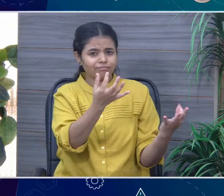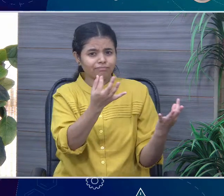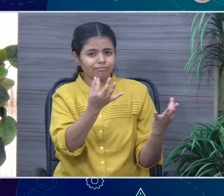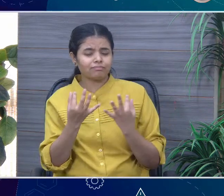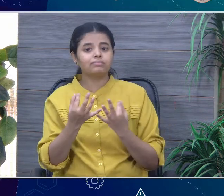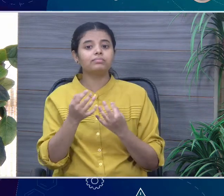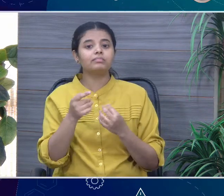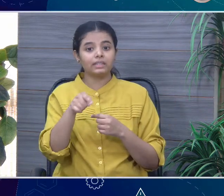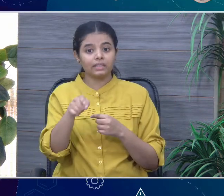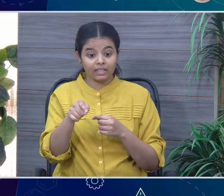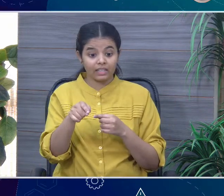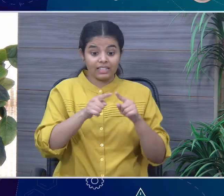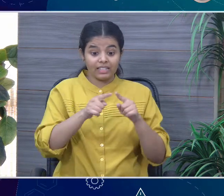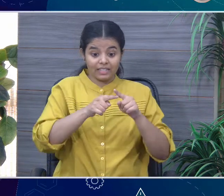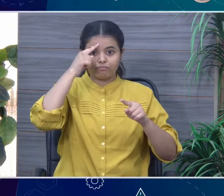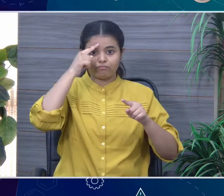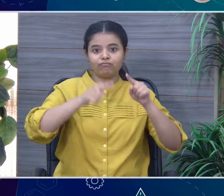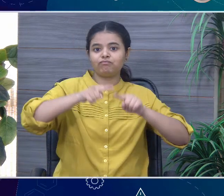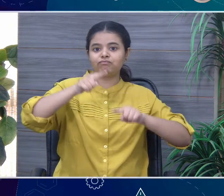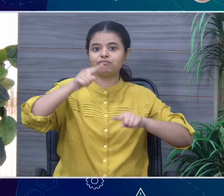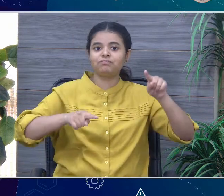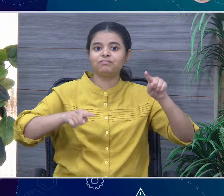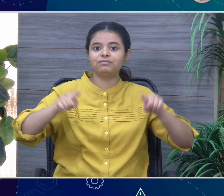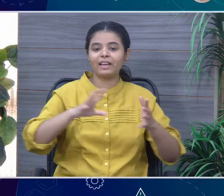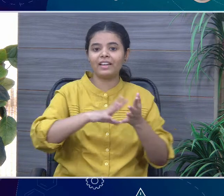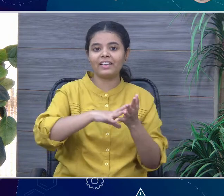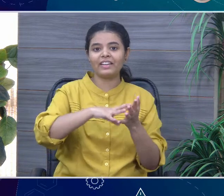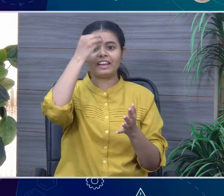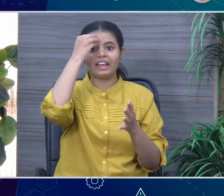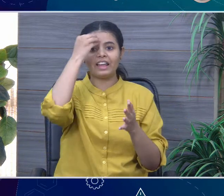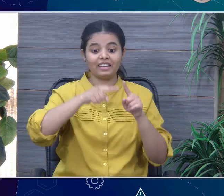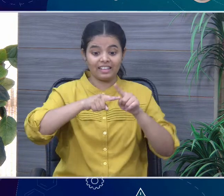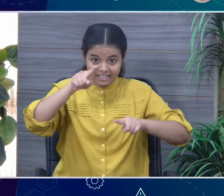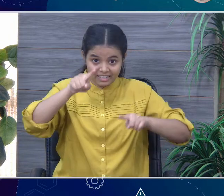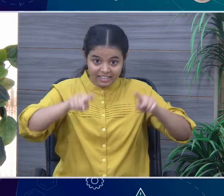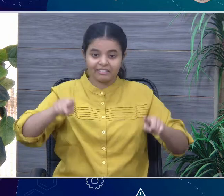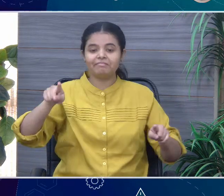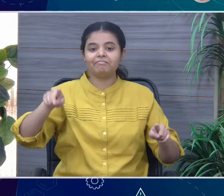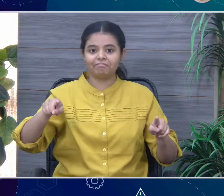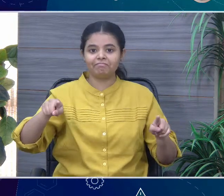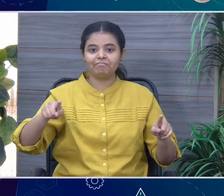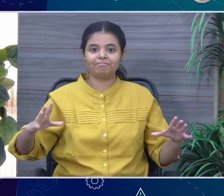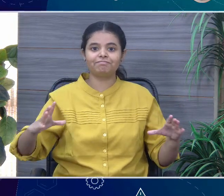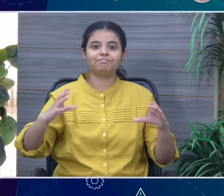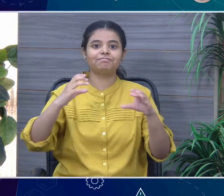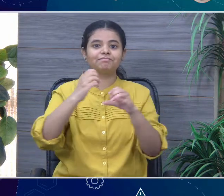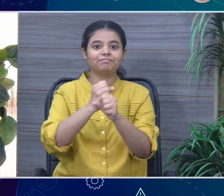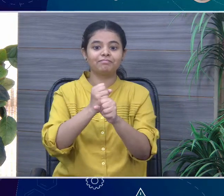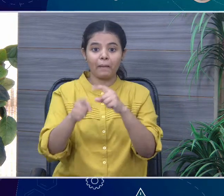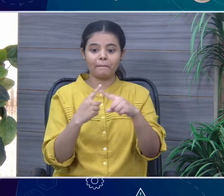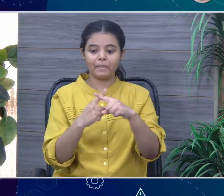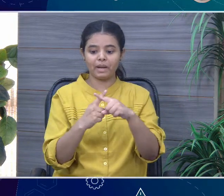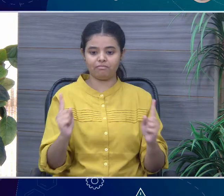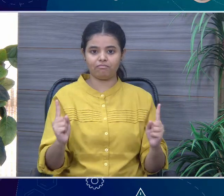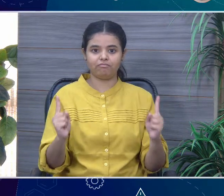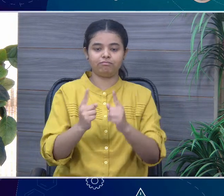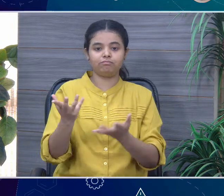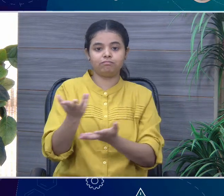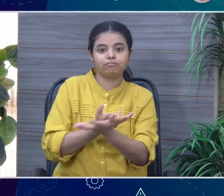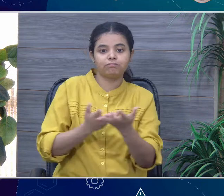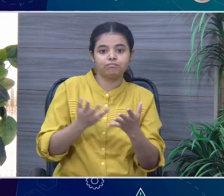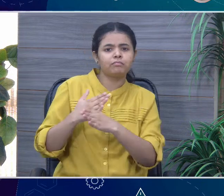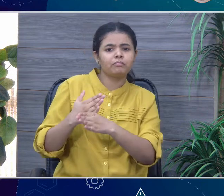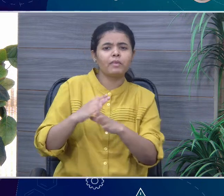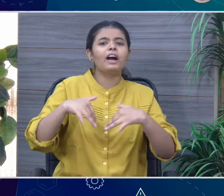the diversity that we have in learners, that diversity needs to come in interaction with each other. वो कैसे